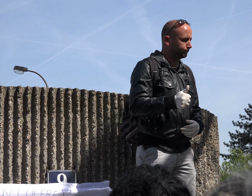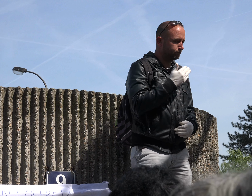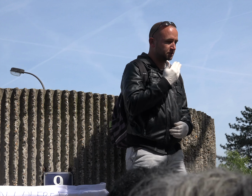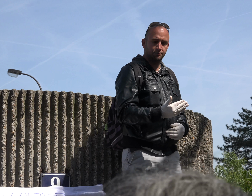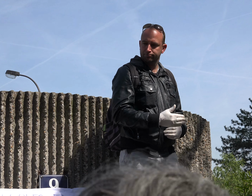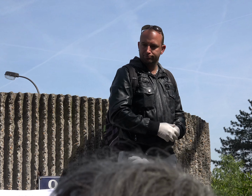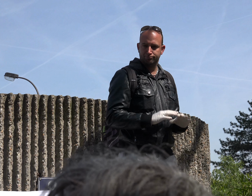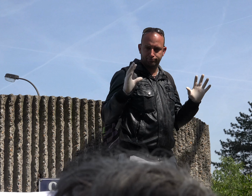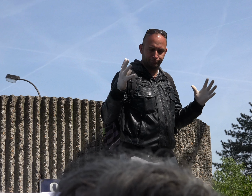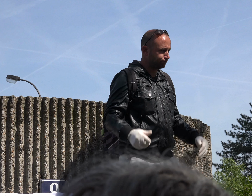barre.